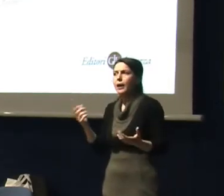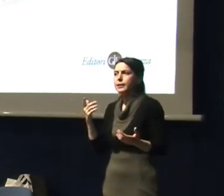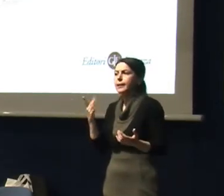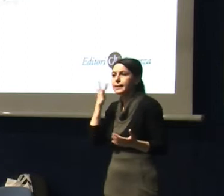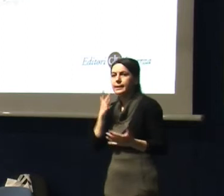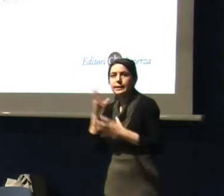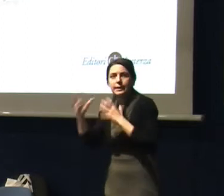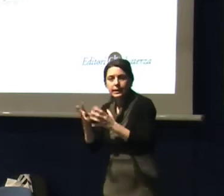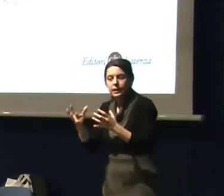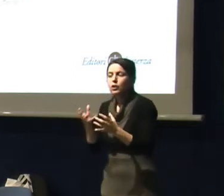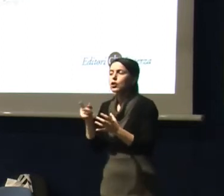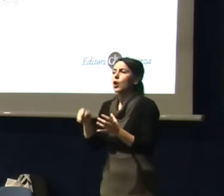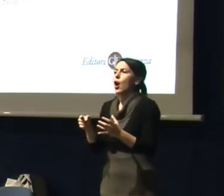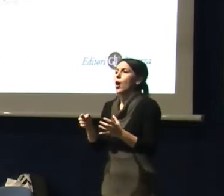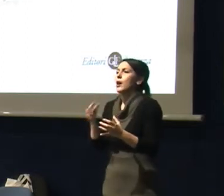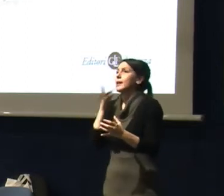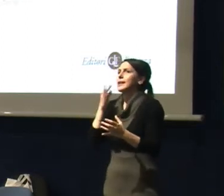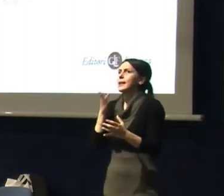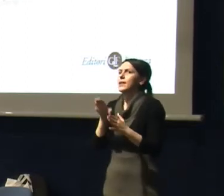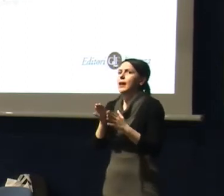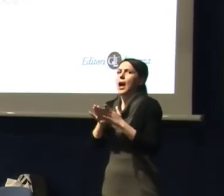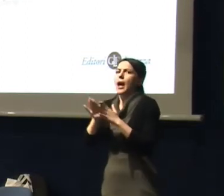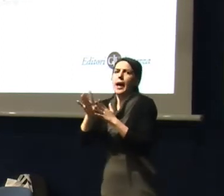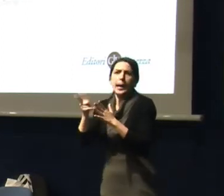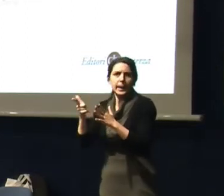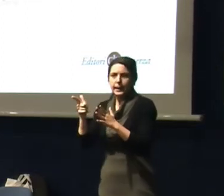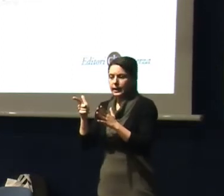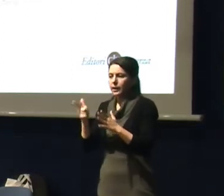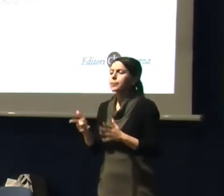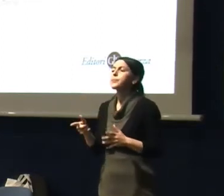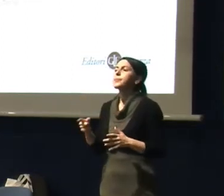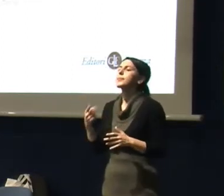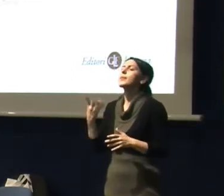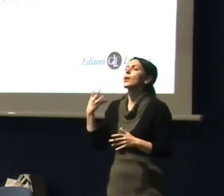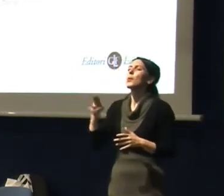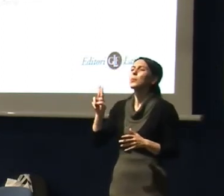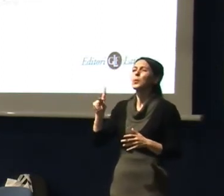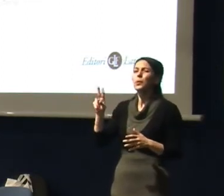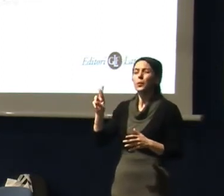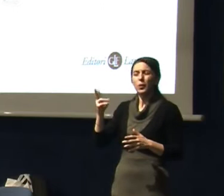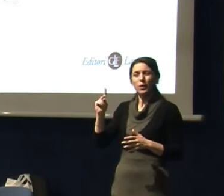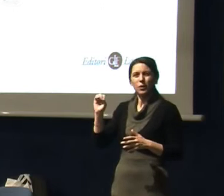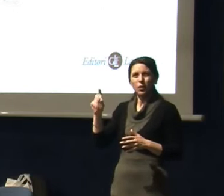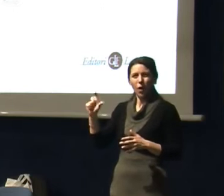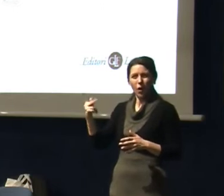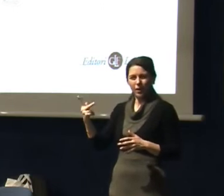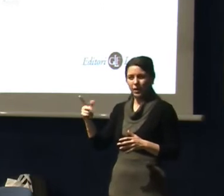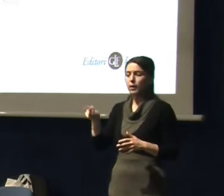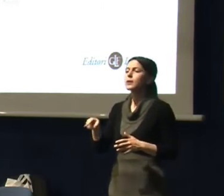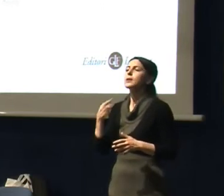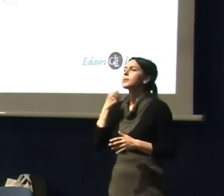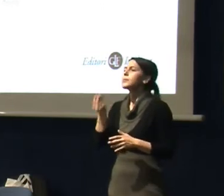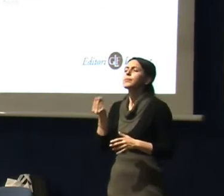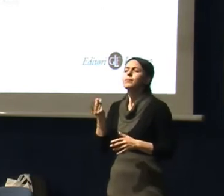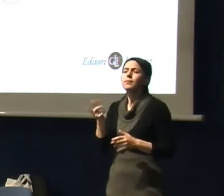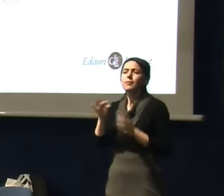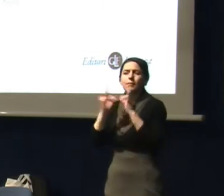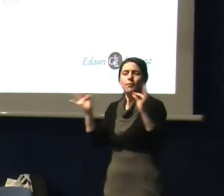di non arrivare molto lontano rupert murdoch e allora disse il suo slogan era cambiare o